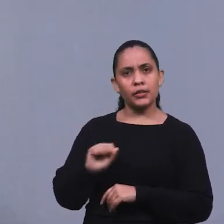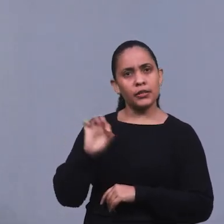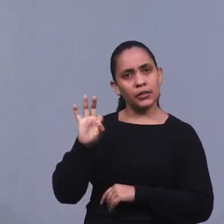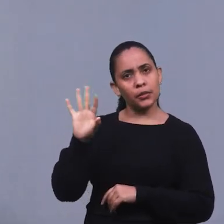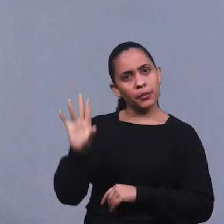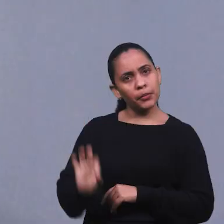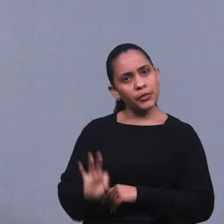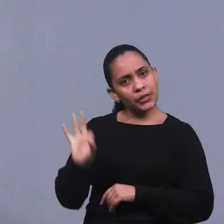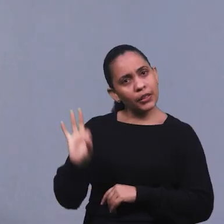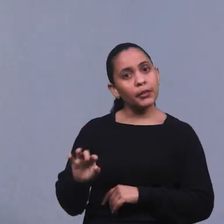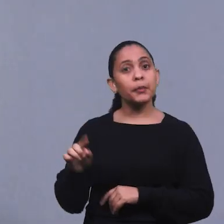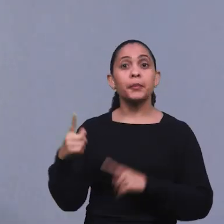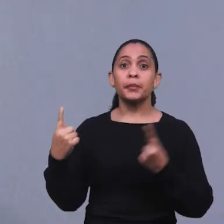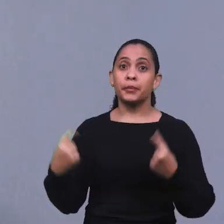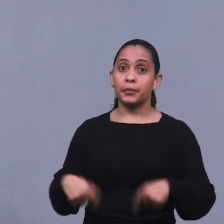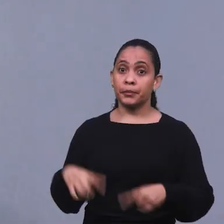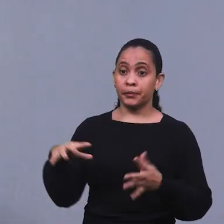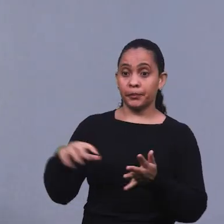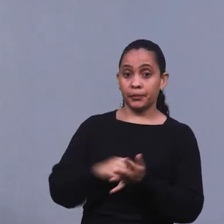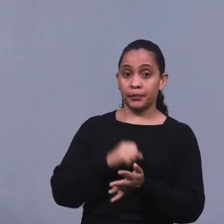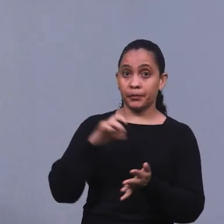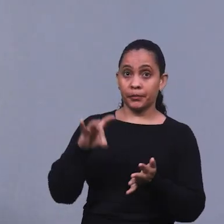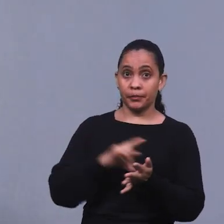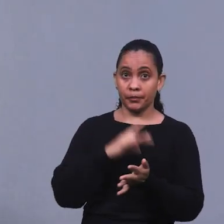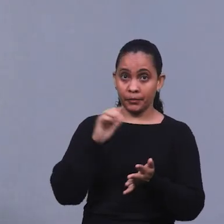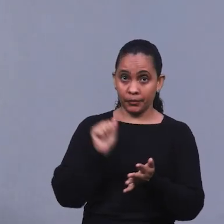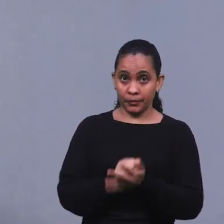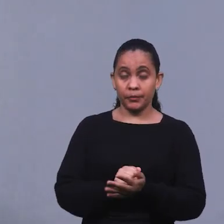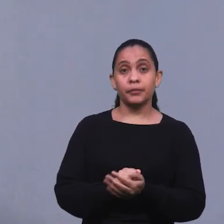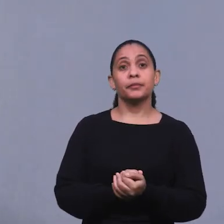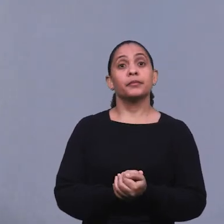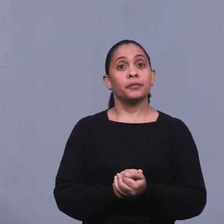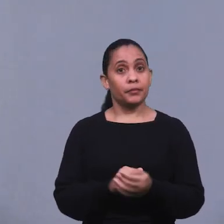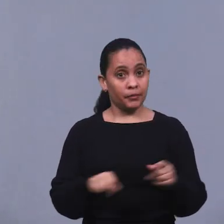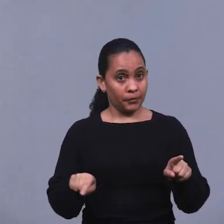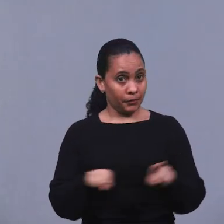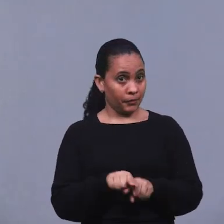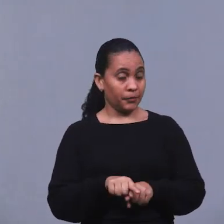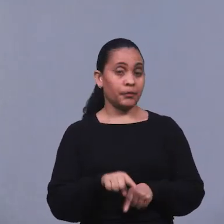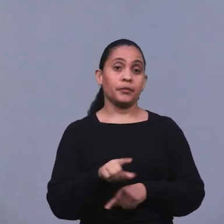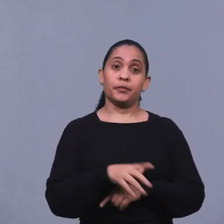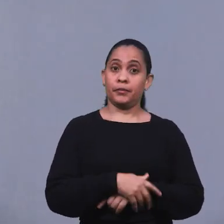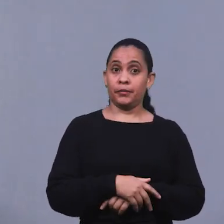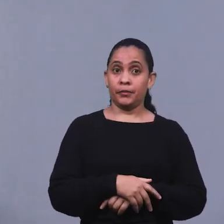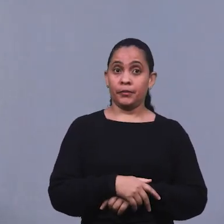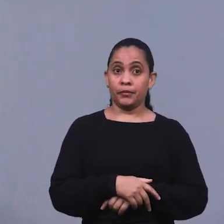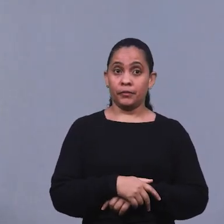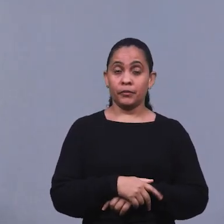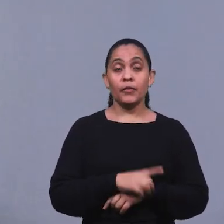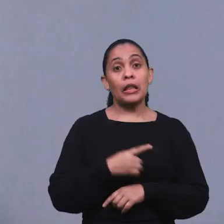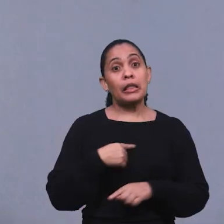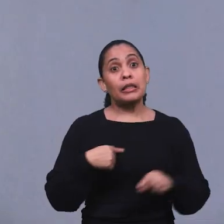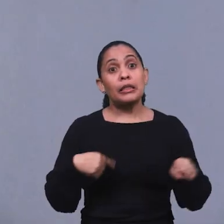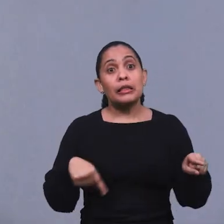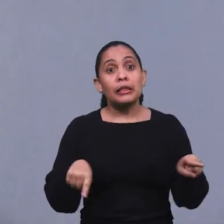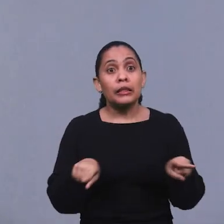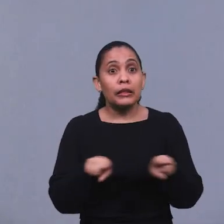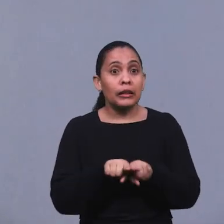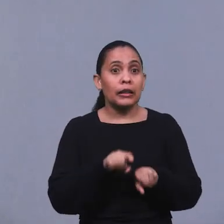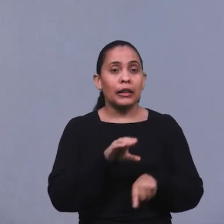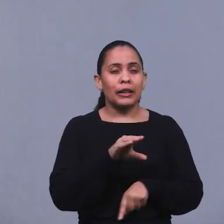5%. Só que aí você precisa também se cadastrar no CadÚnico, como família de baixa renda, e solicitar no